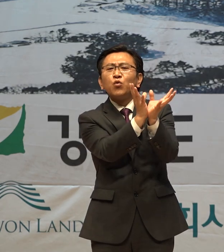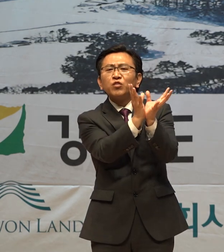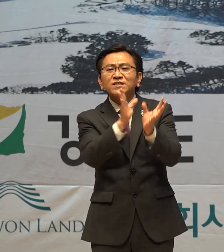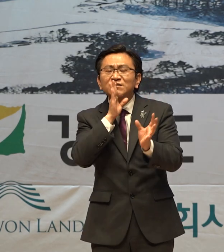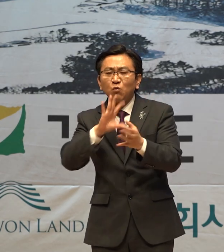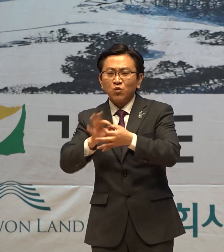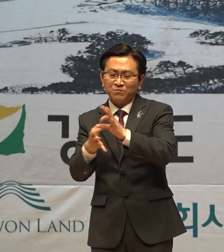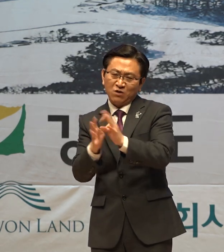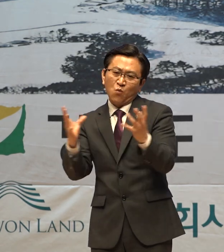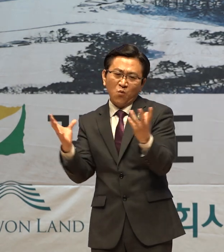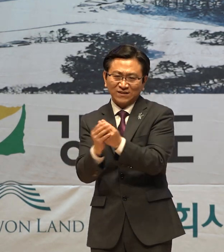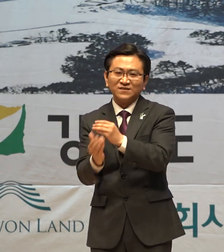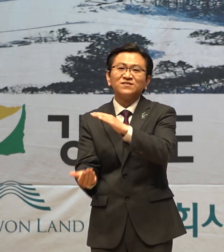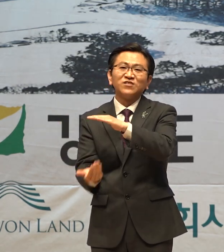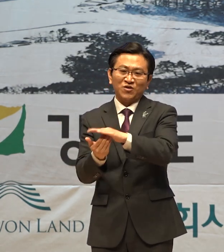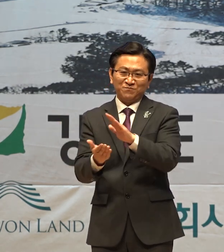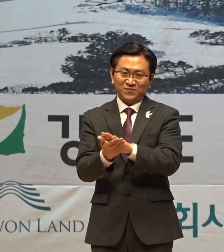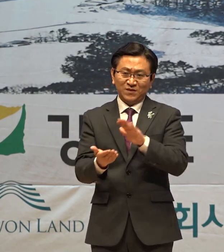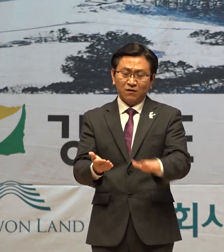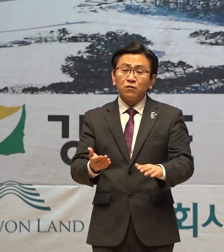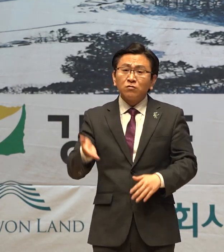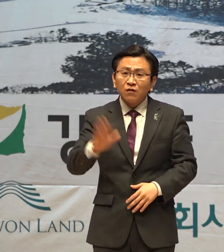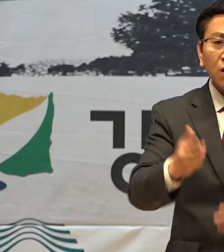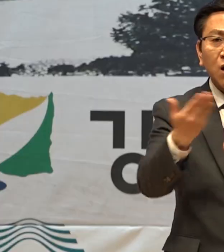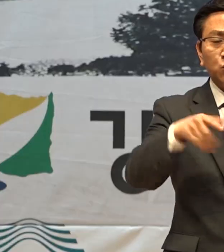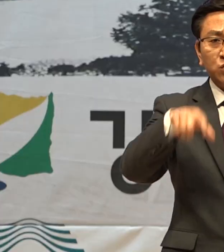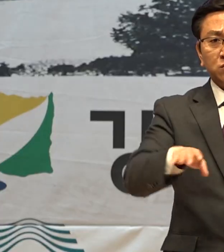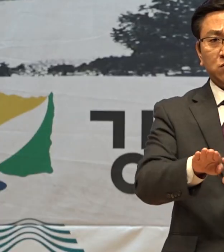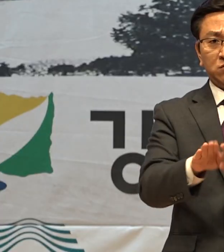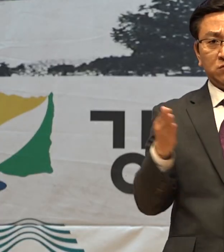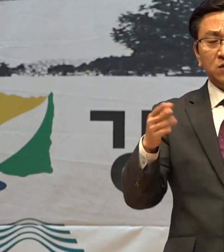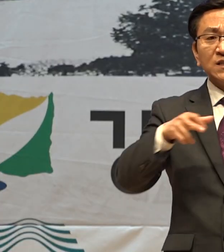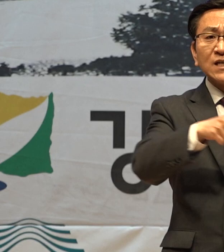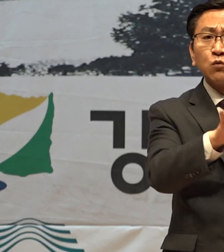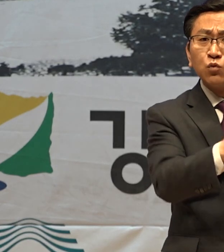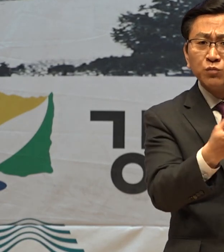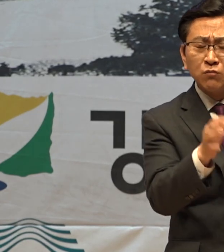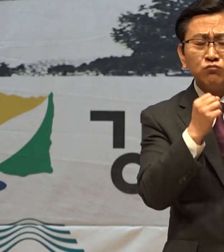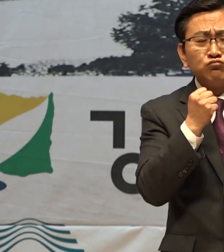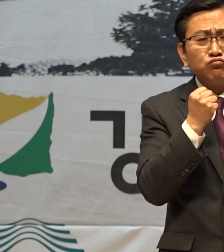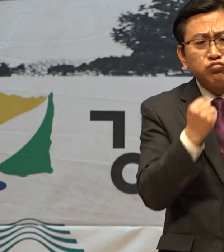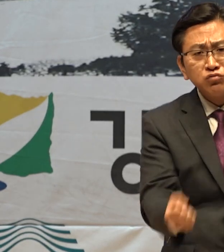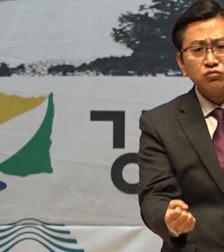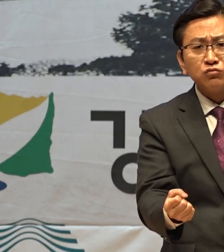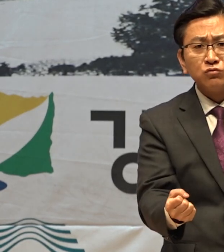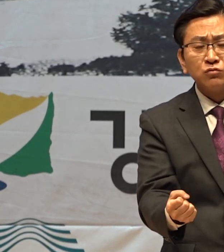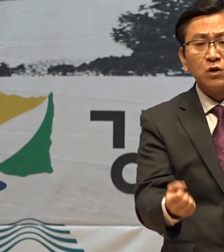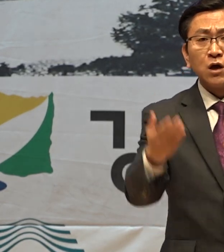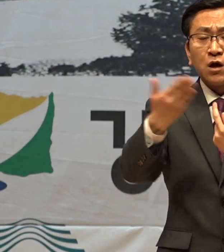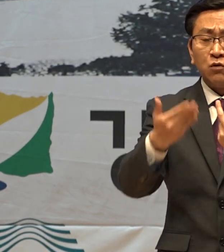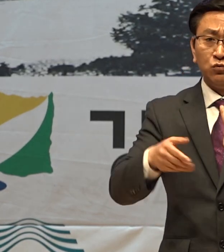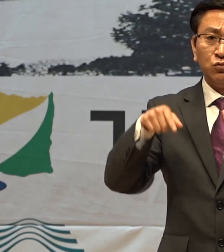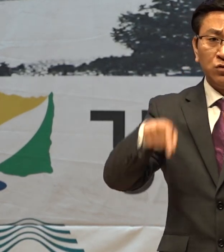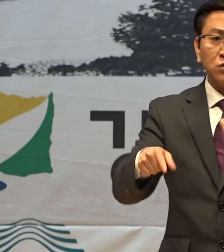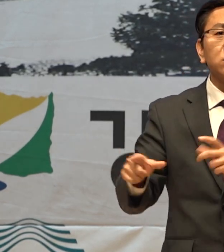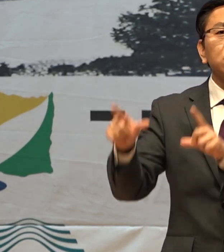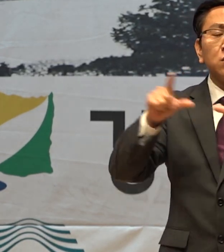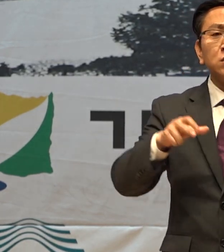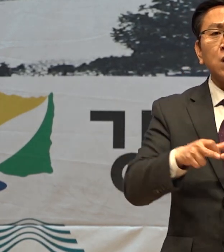완성입니다. 그런데 강원도에서 열리는 패럴림픽에도 불구하고 강원도에